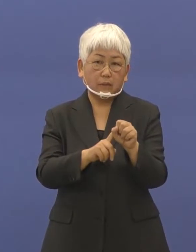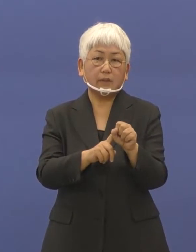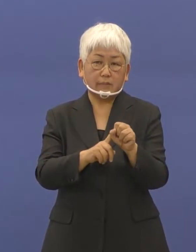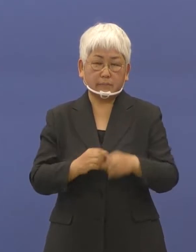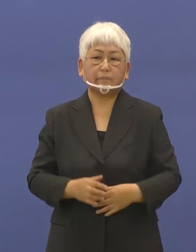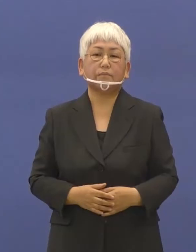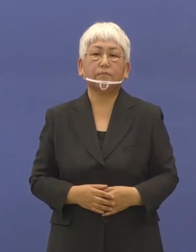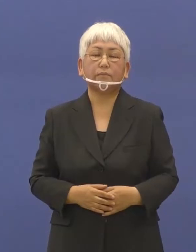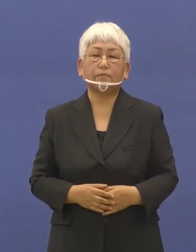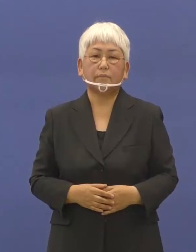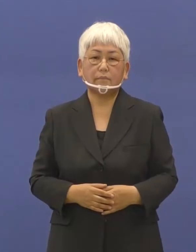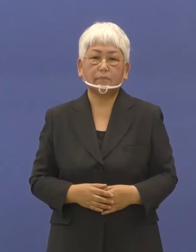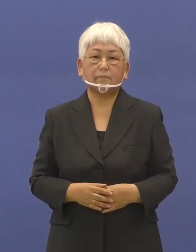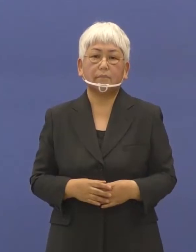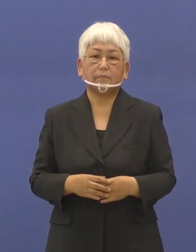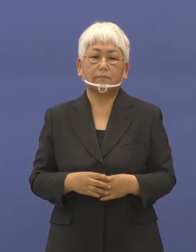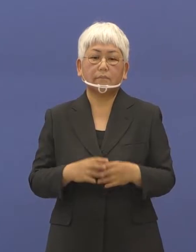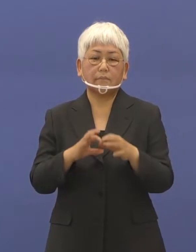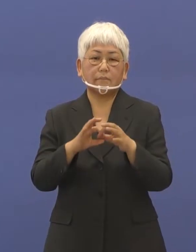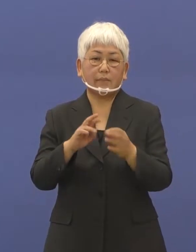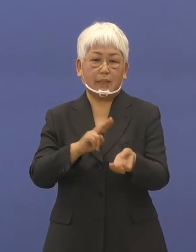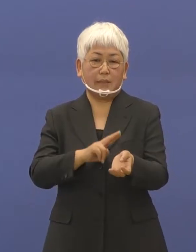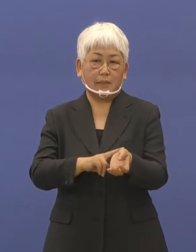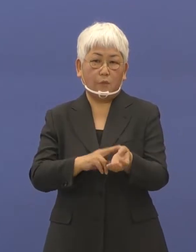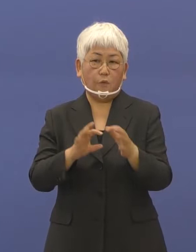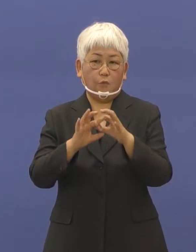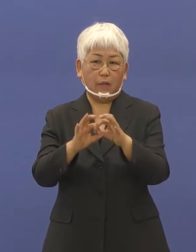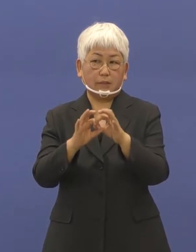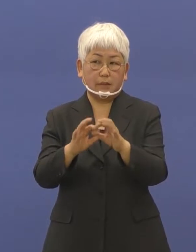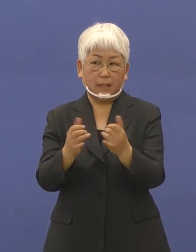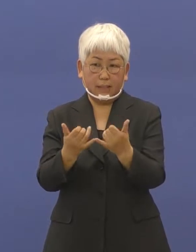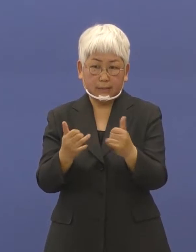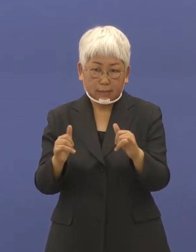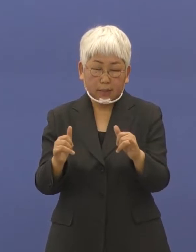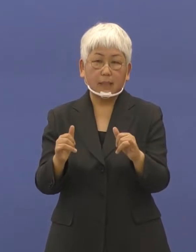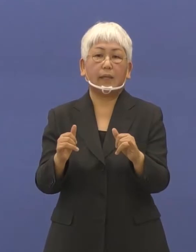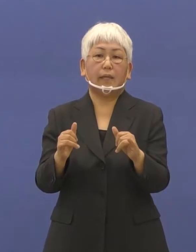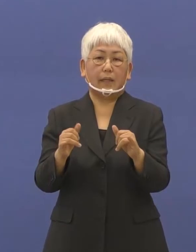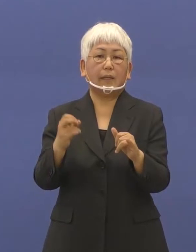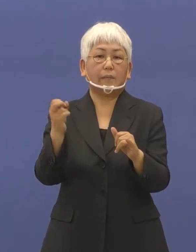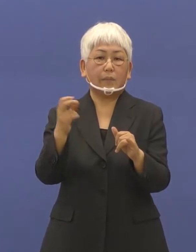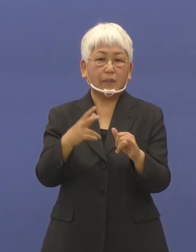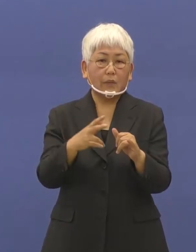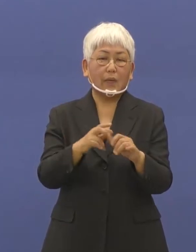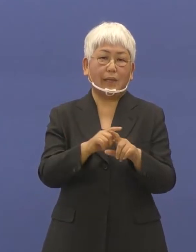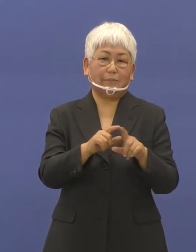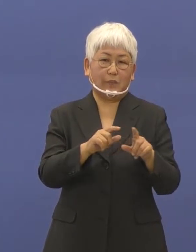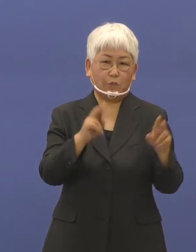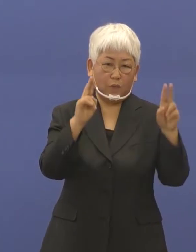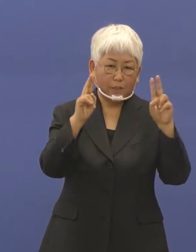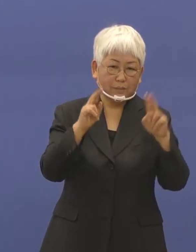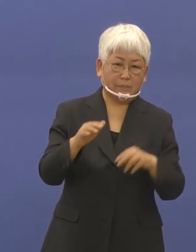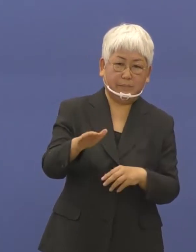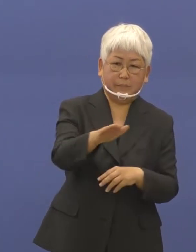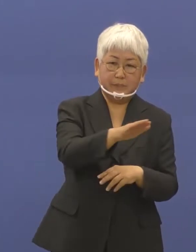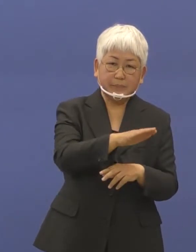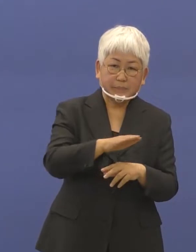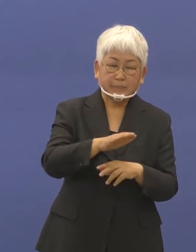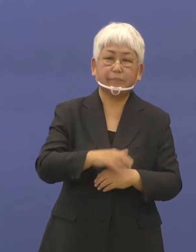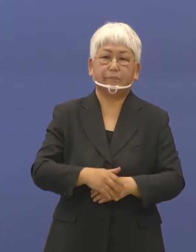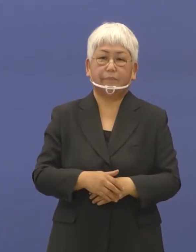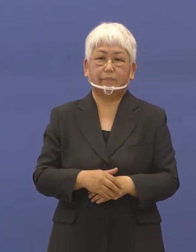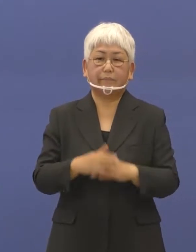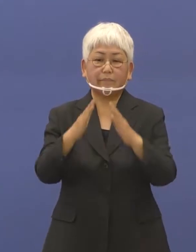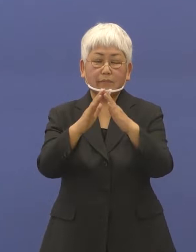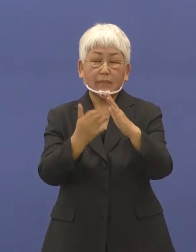関係の医療関係者、そして民間の皆さん、